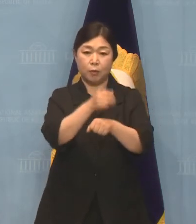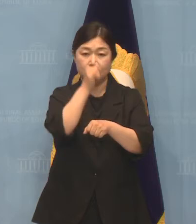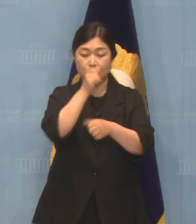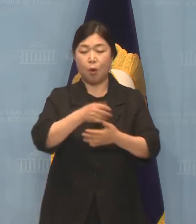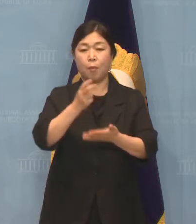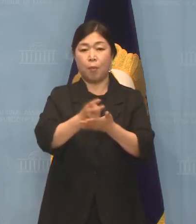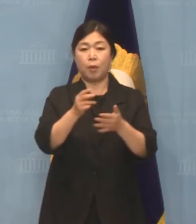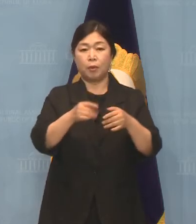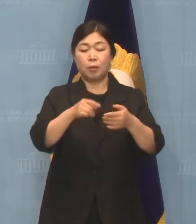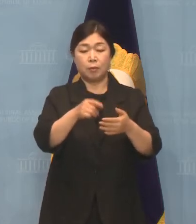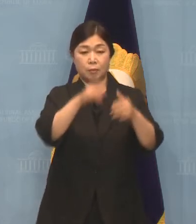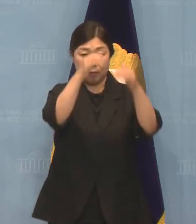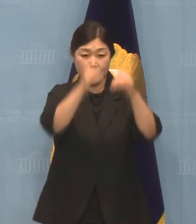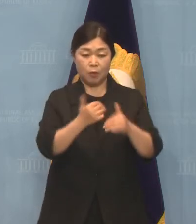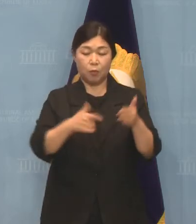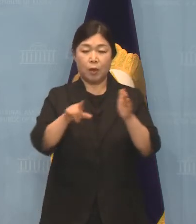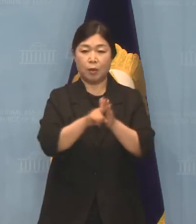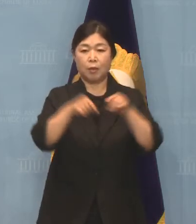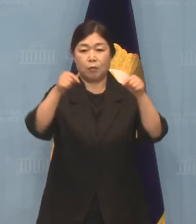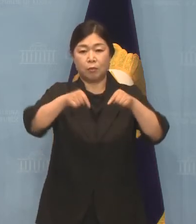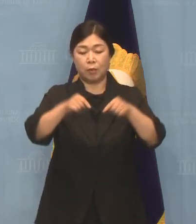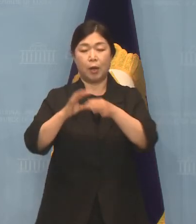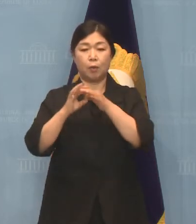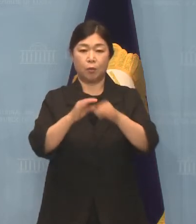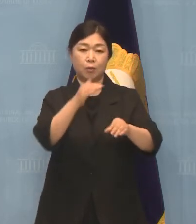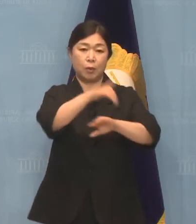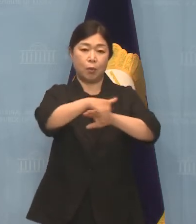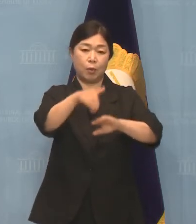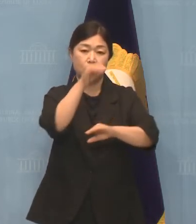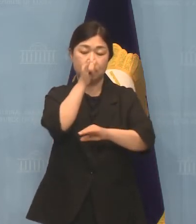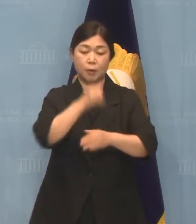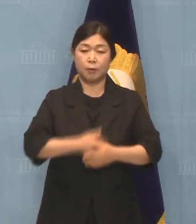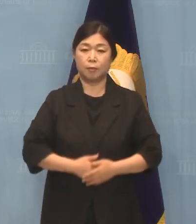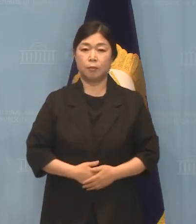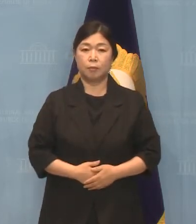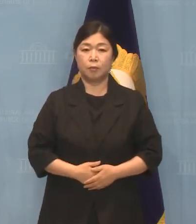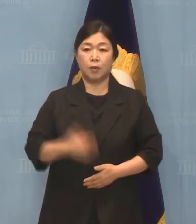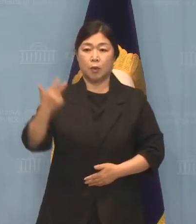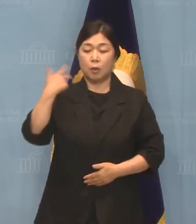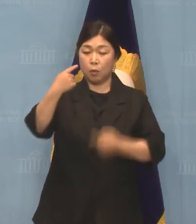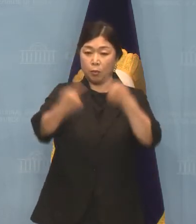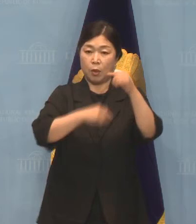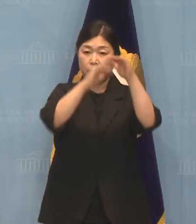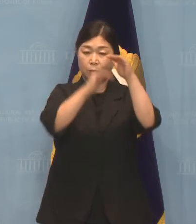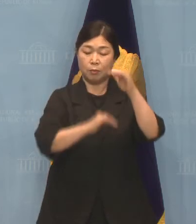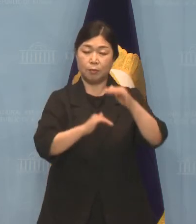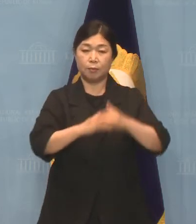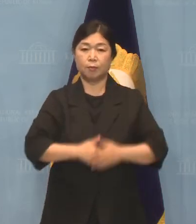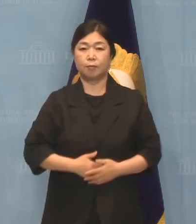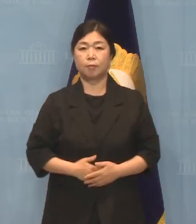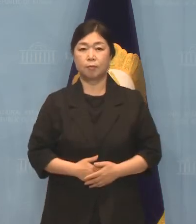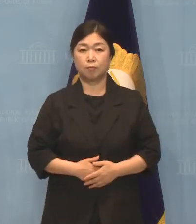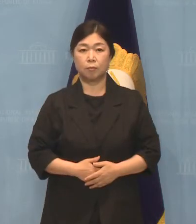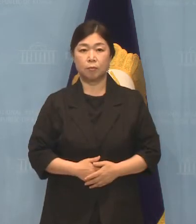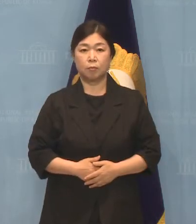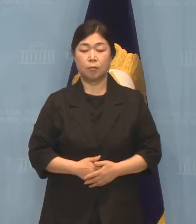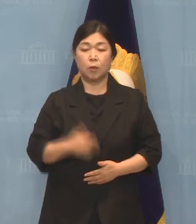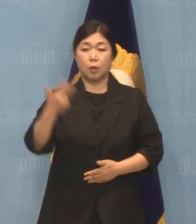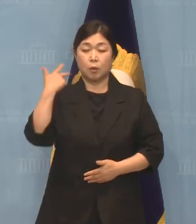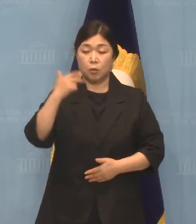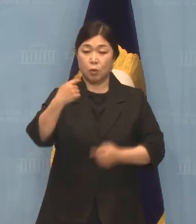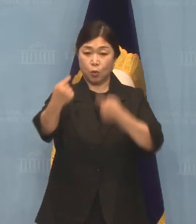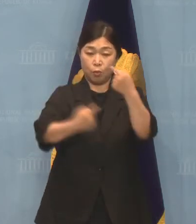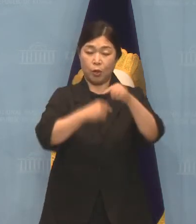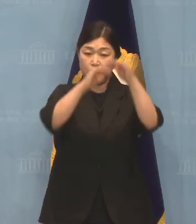심사를 위한 상임위원회 일정이 다수 예정되어 있습니다. 다음은 지난주 접수된 의안입니다. 지난주에